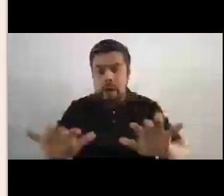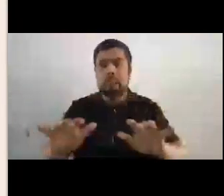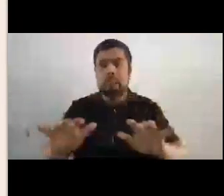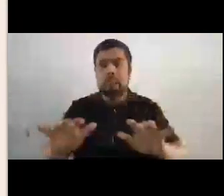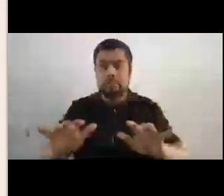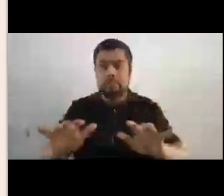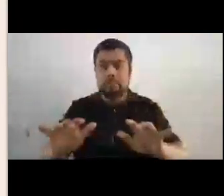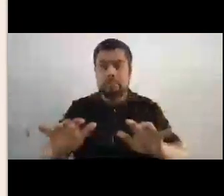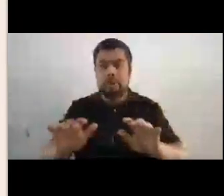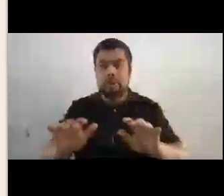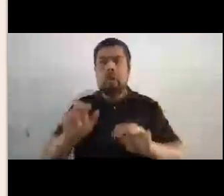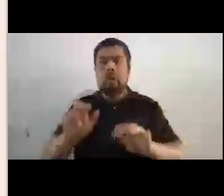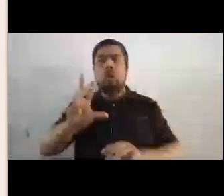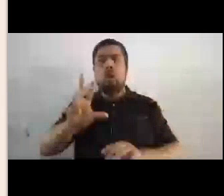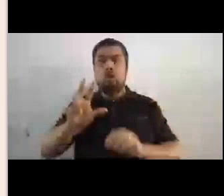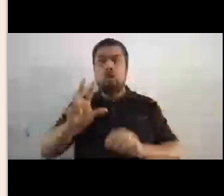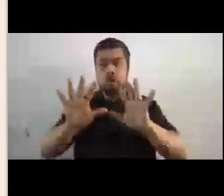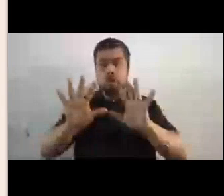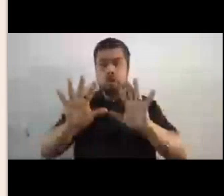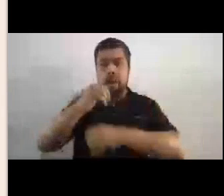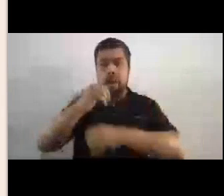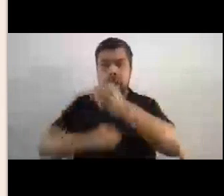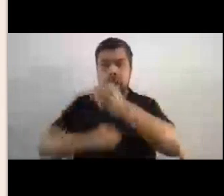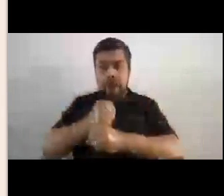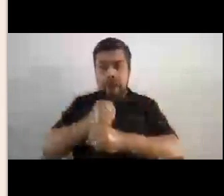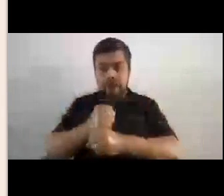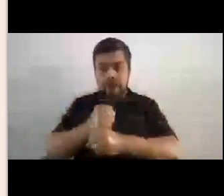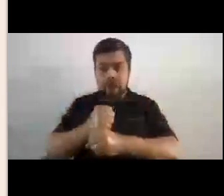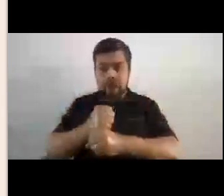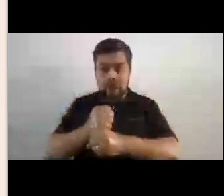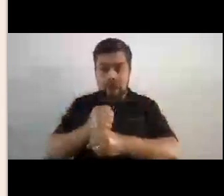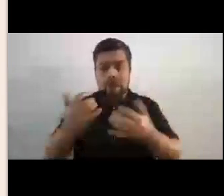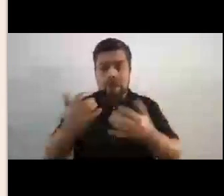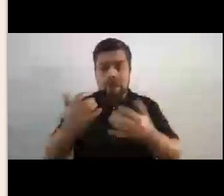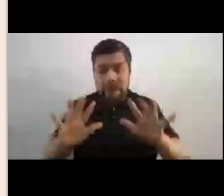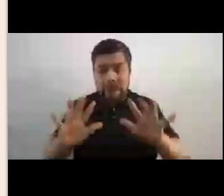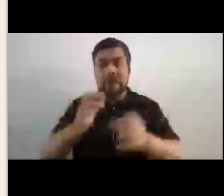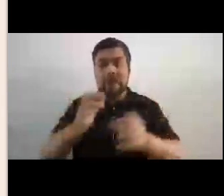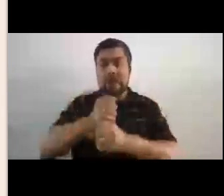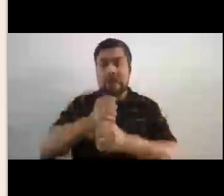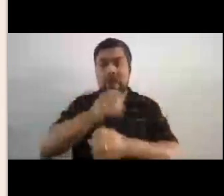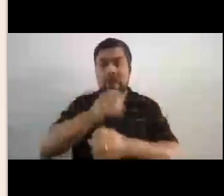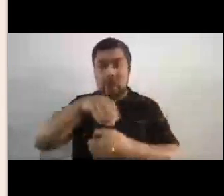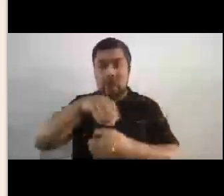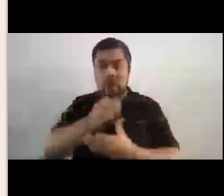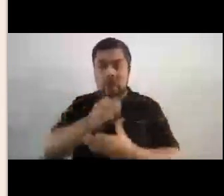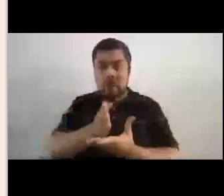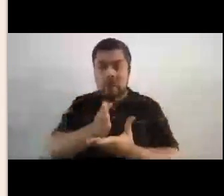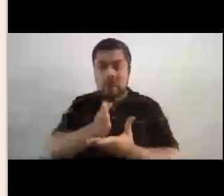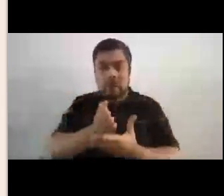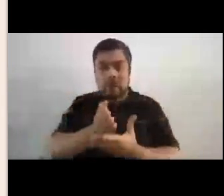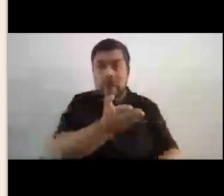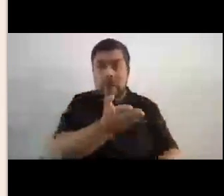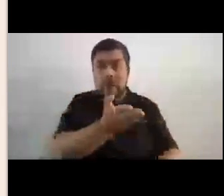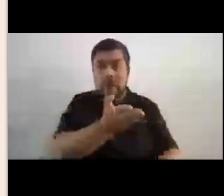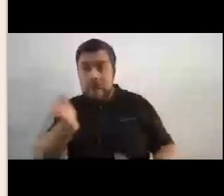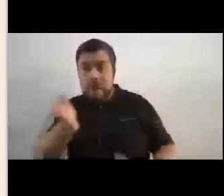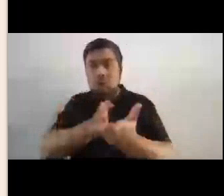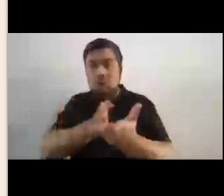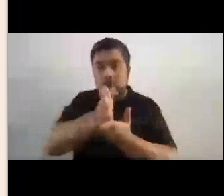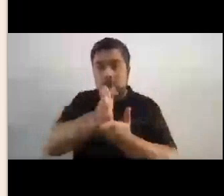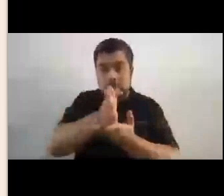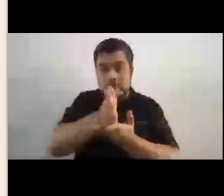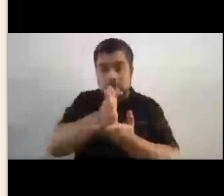las escuelas, la gran mayoría de ellos había iniciado su trabajo en las escuelas sin tener ninguna